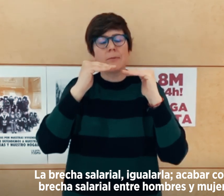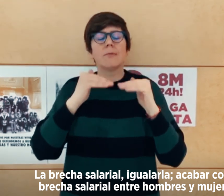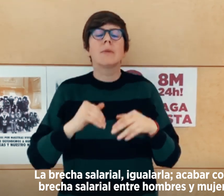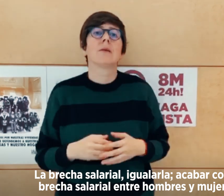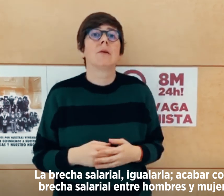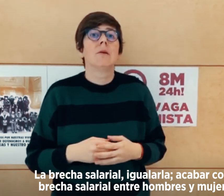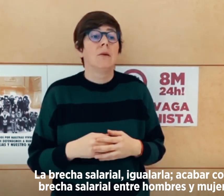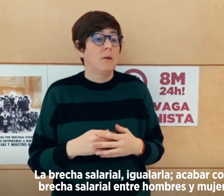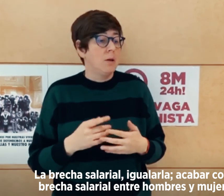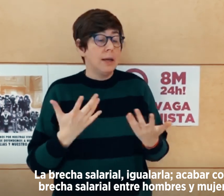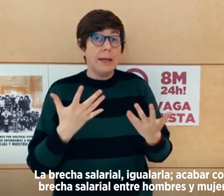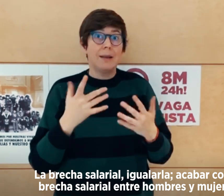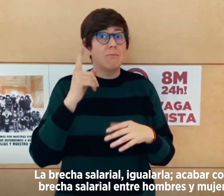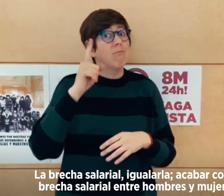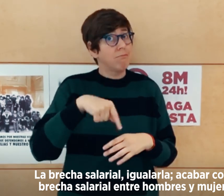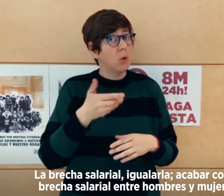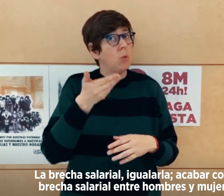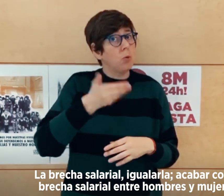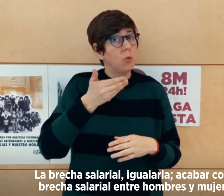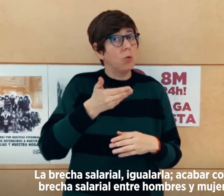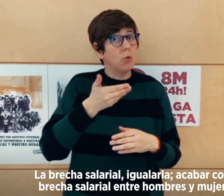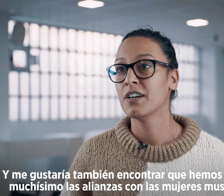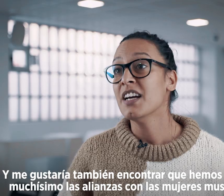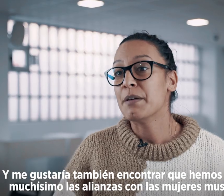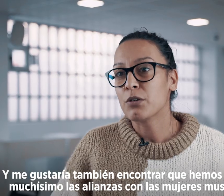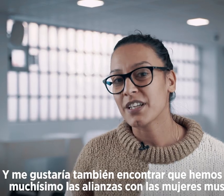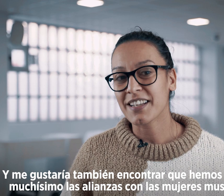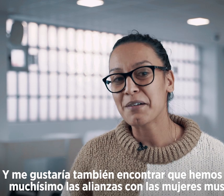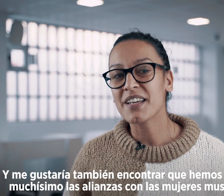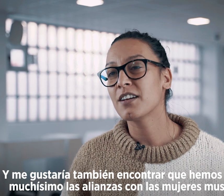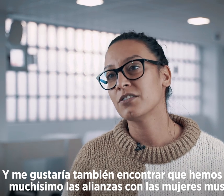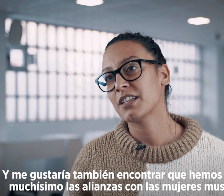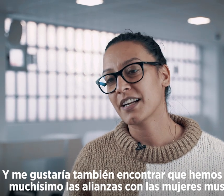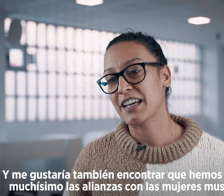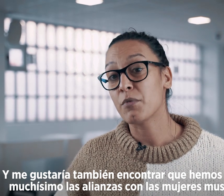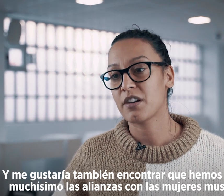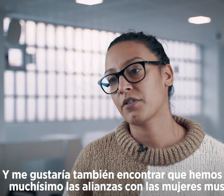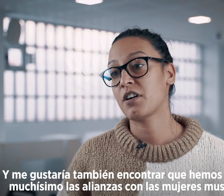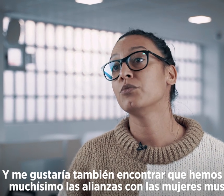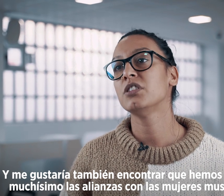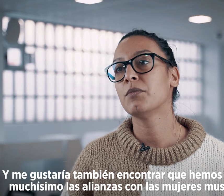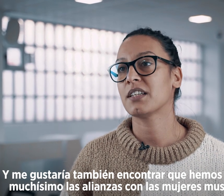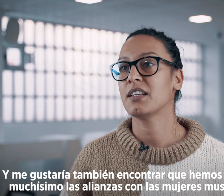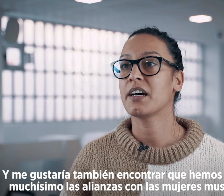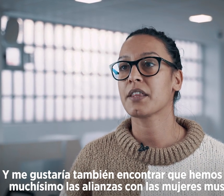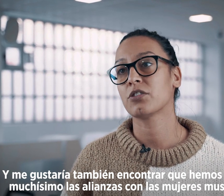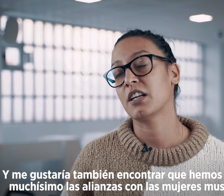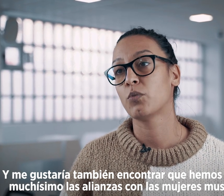igualarla, acabar con la brecha salarial entre hombres y mujeres. Y me gustaría también encontrar que hemos reforzado muchísimo las alianzas con las